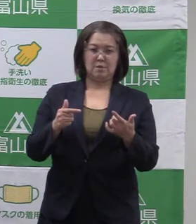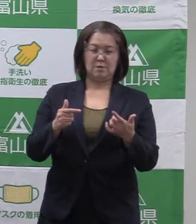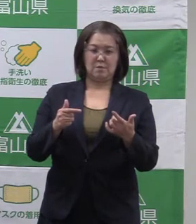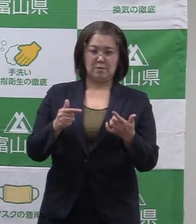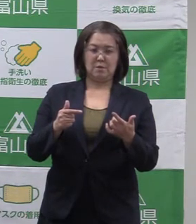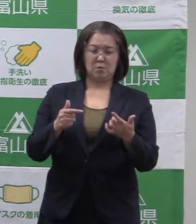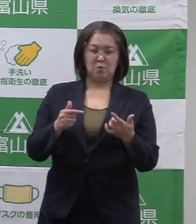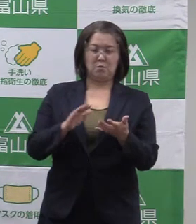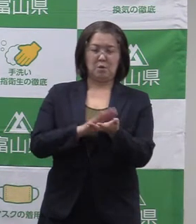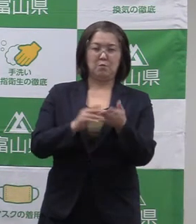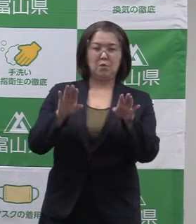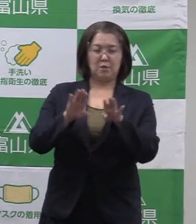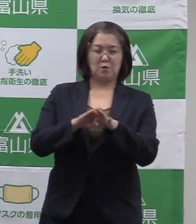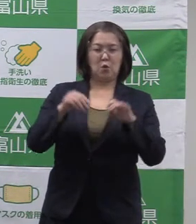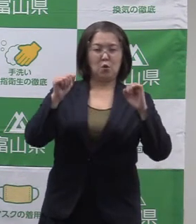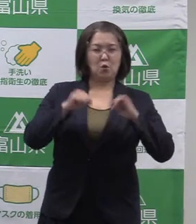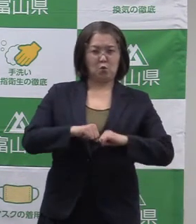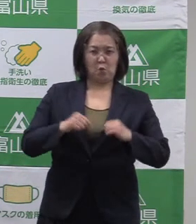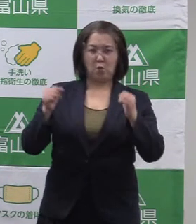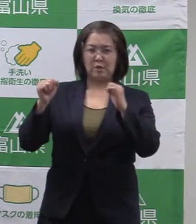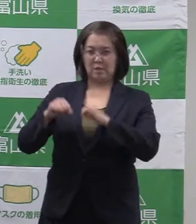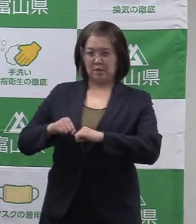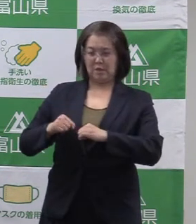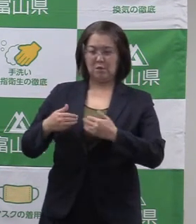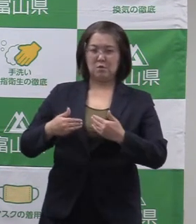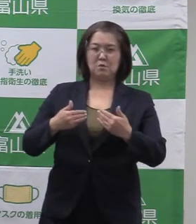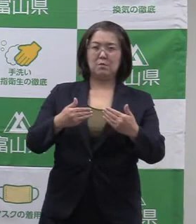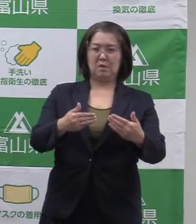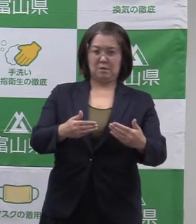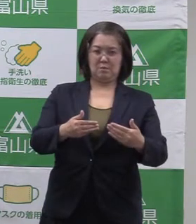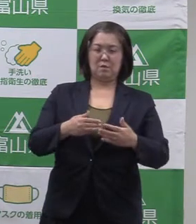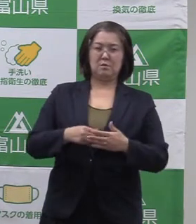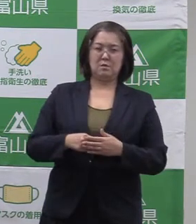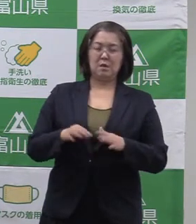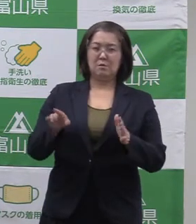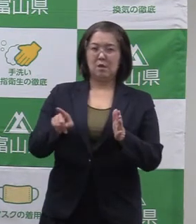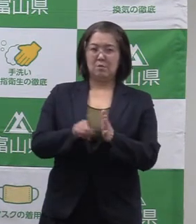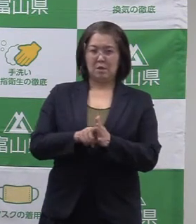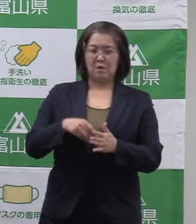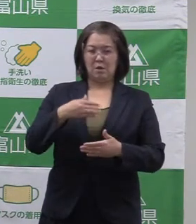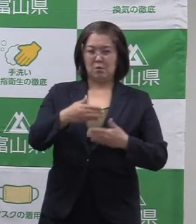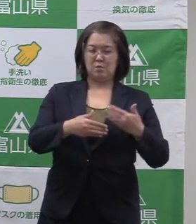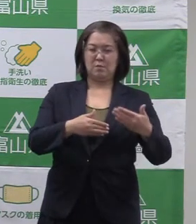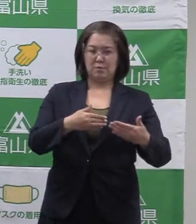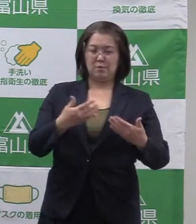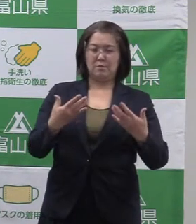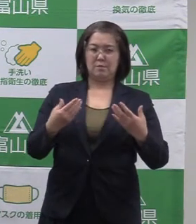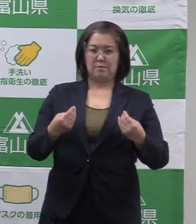意をしているところです。まあ、そのようなことで、まあ、ここまでは準備をしてまいりましたが、